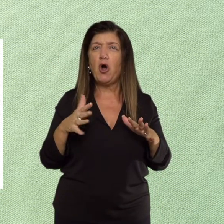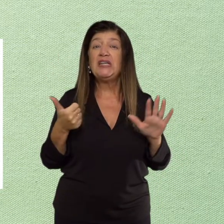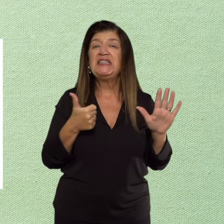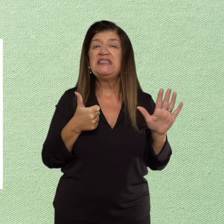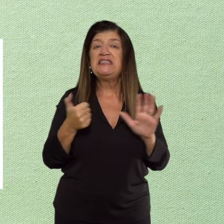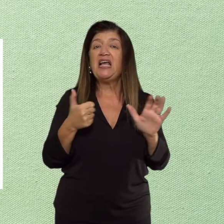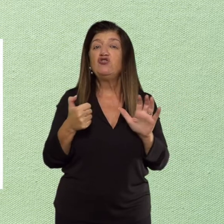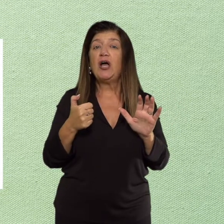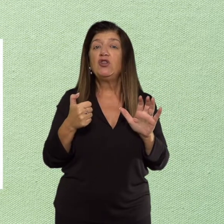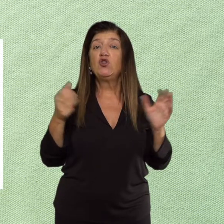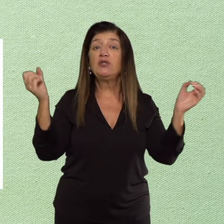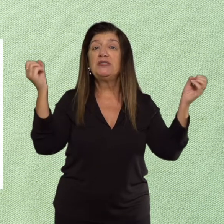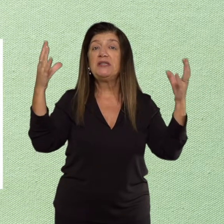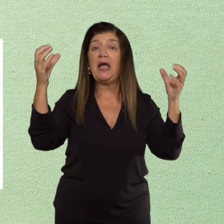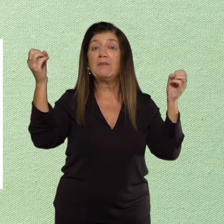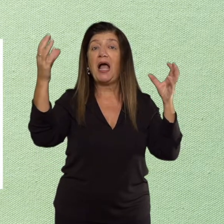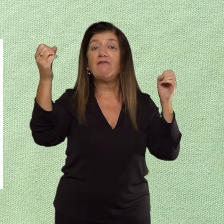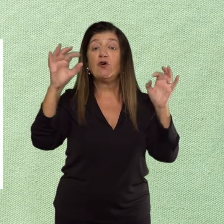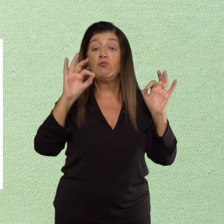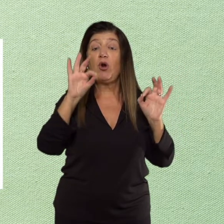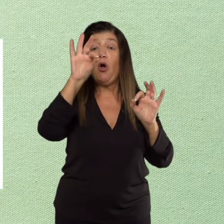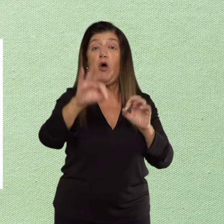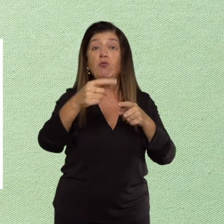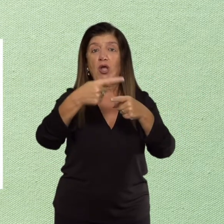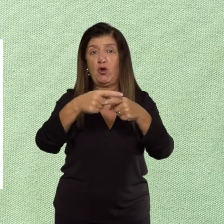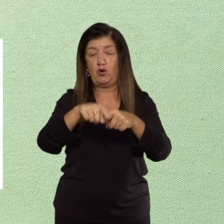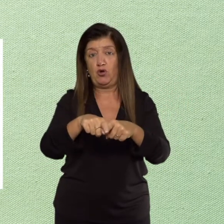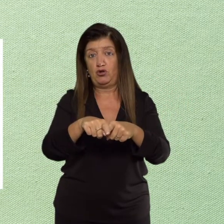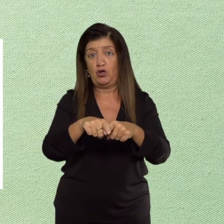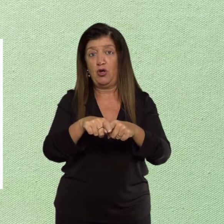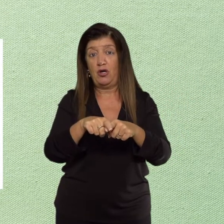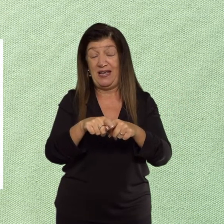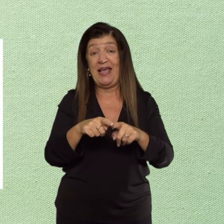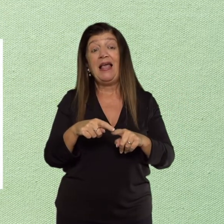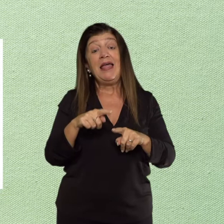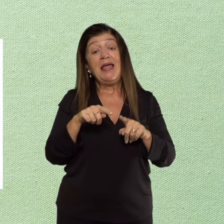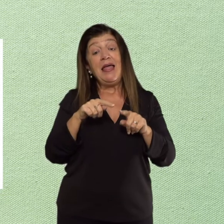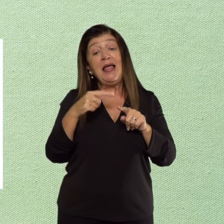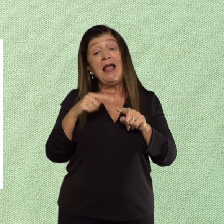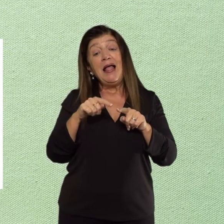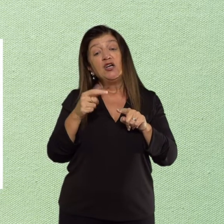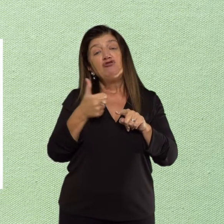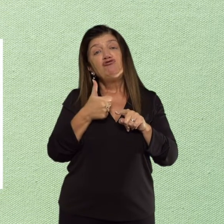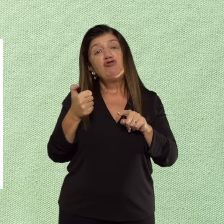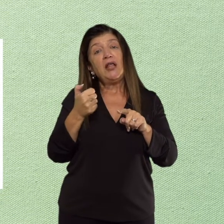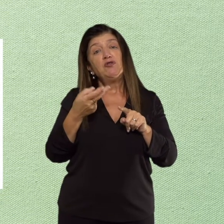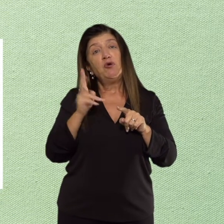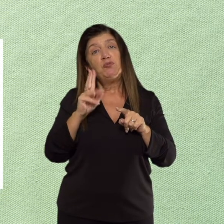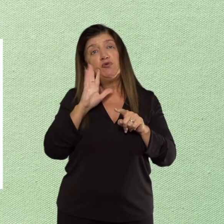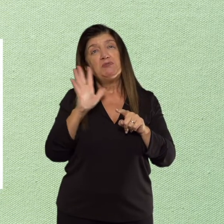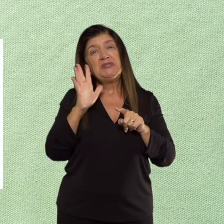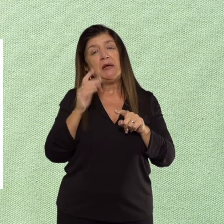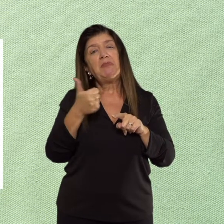semafori disposti all'interno degli incroci e più di 100, mi pare oramai siamo arrivati